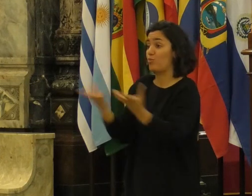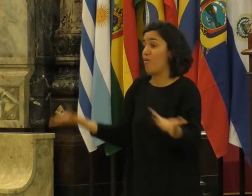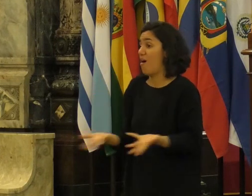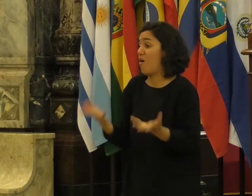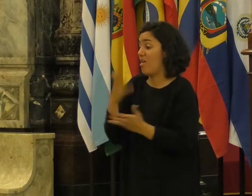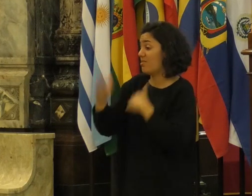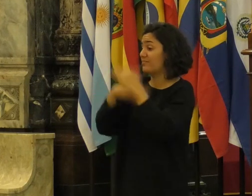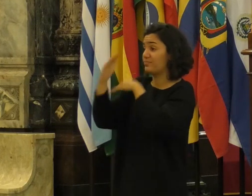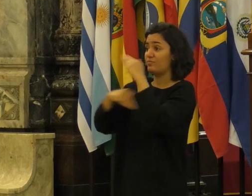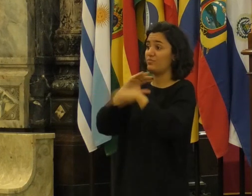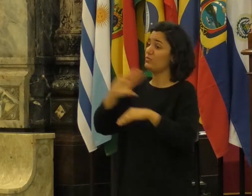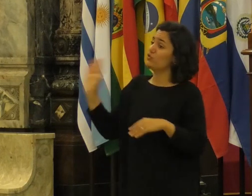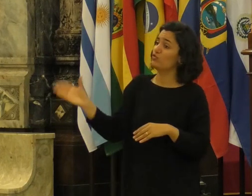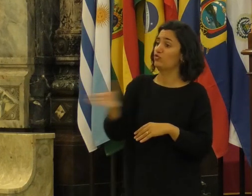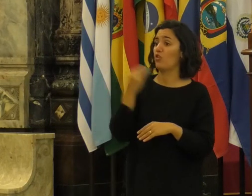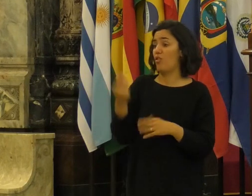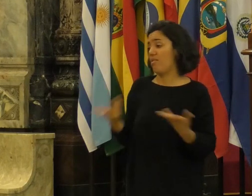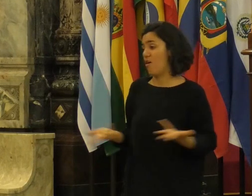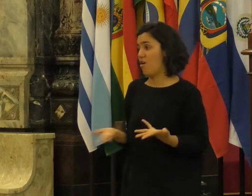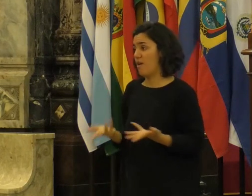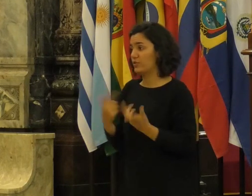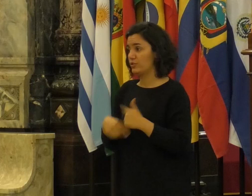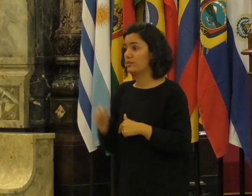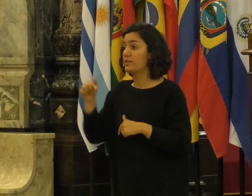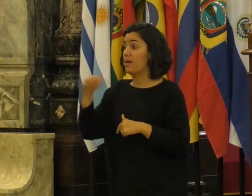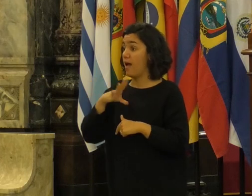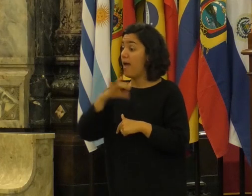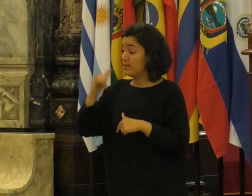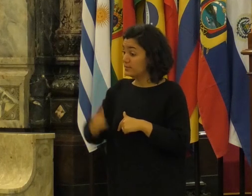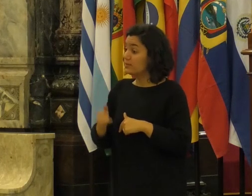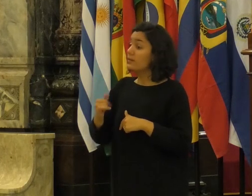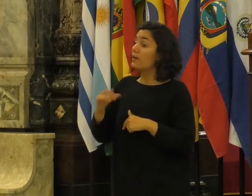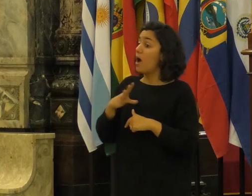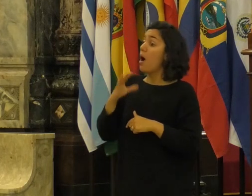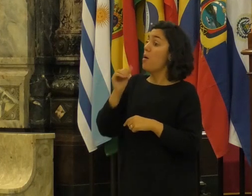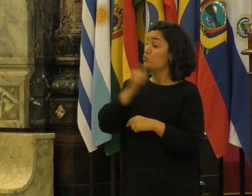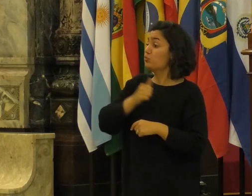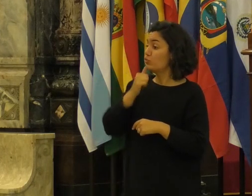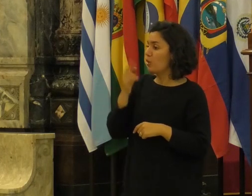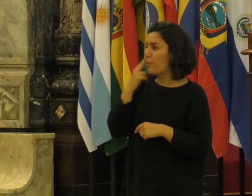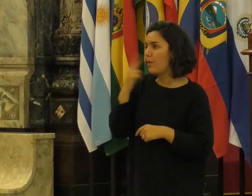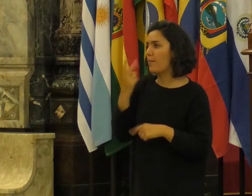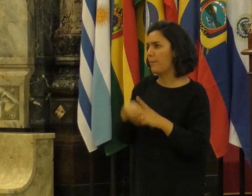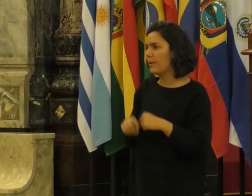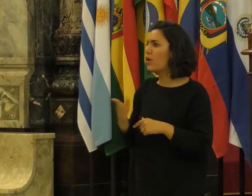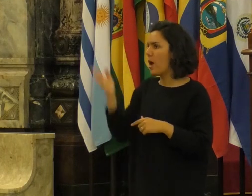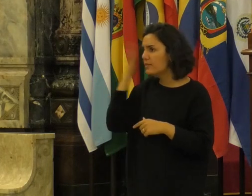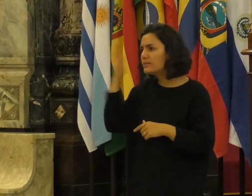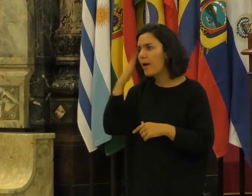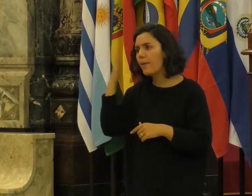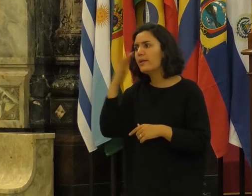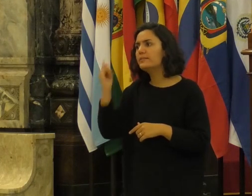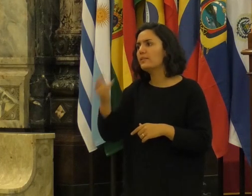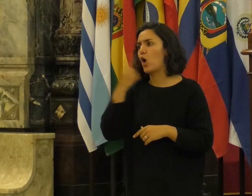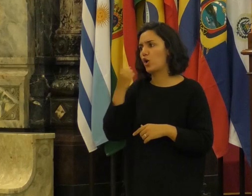desarrollo en la actualidad. Yo creo que aquí se ha ido sorteando muy bien ese problema, bastante bien ese problema, pero hay que caracterizarlo, hay que saber cómo es.